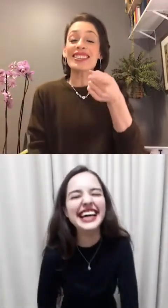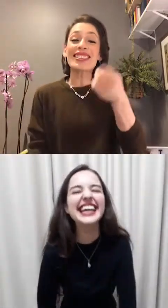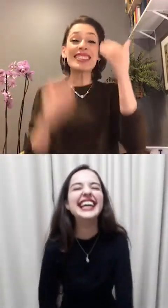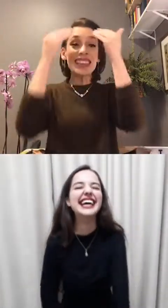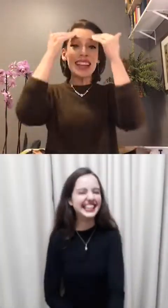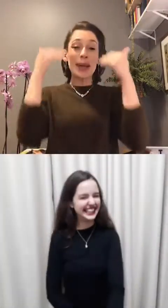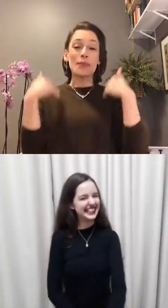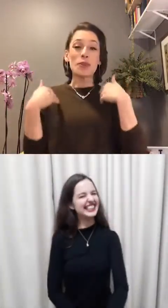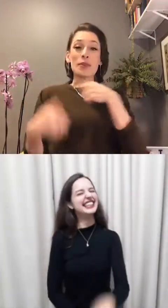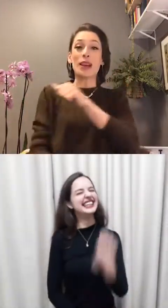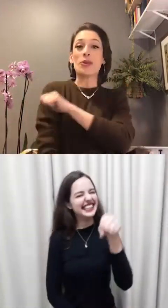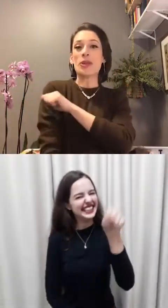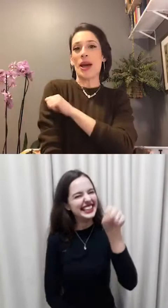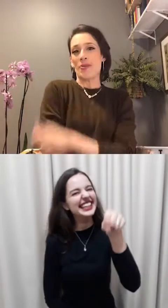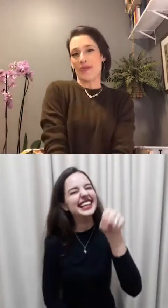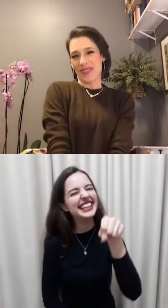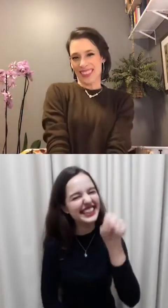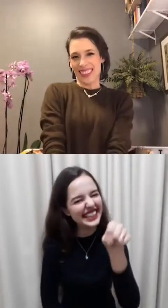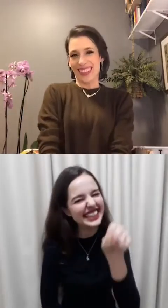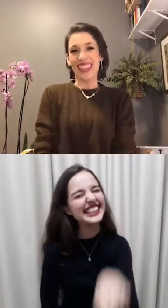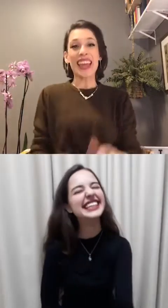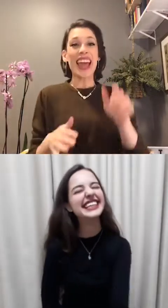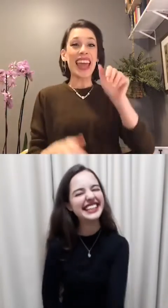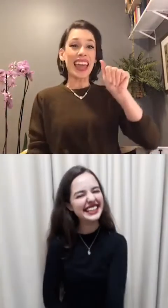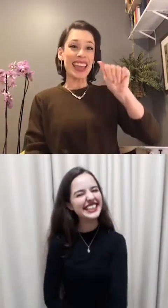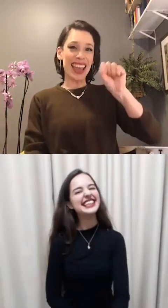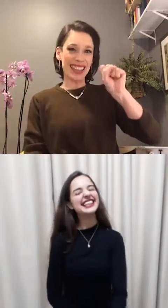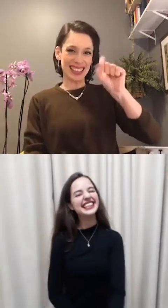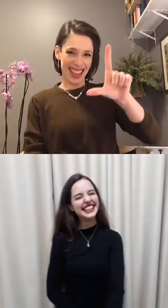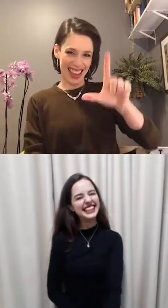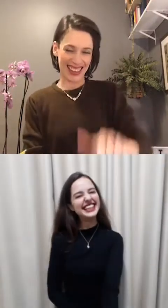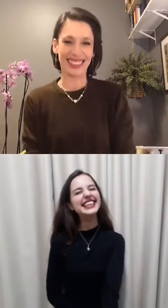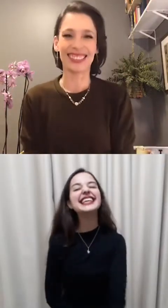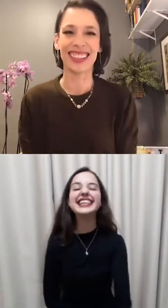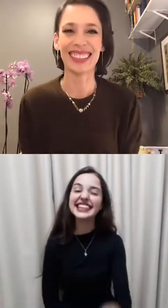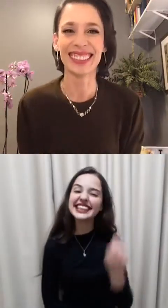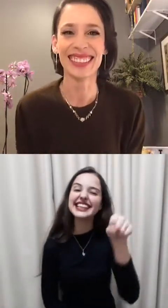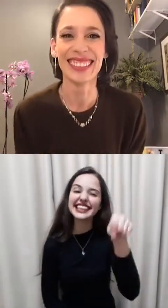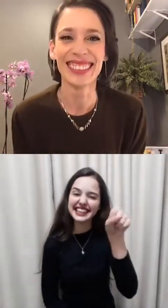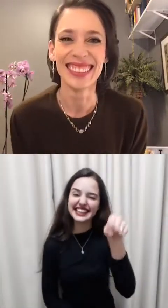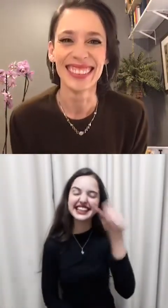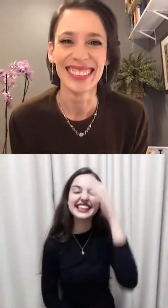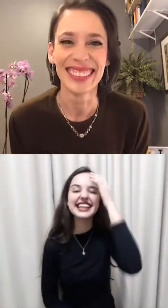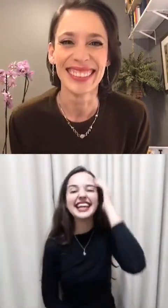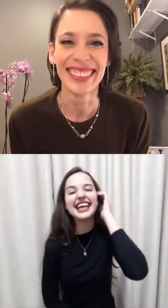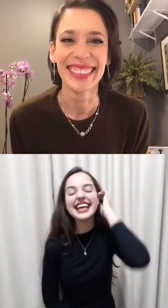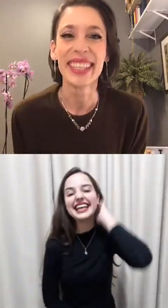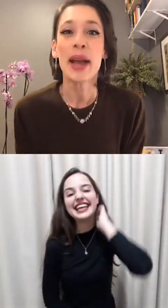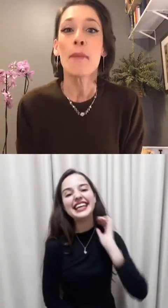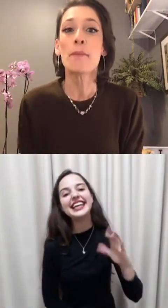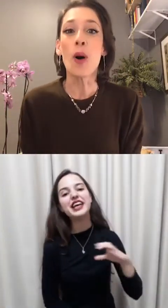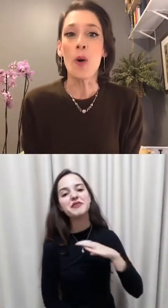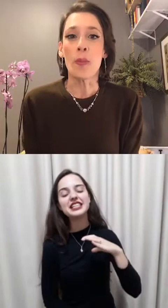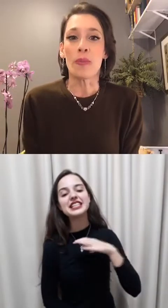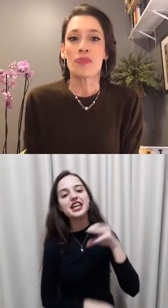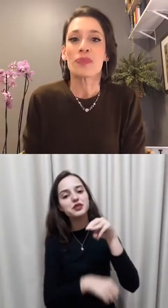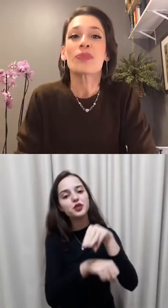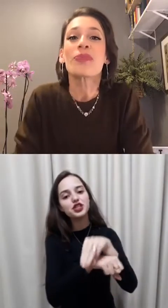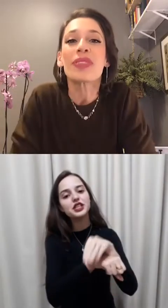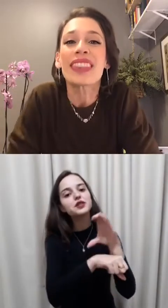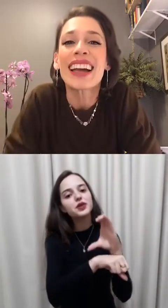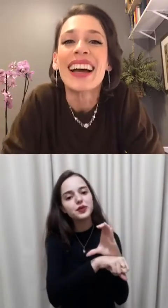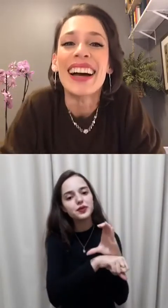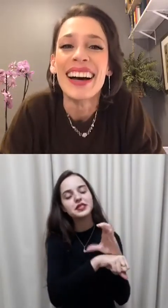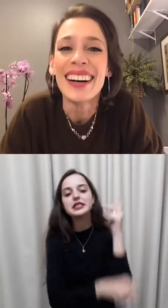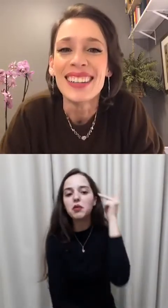verdade, sim, Gabi foi minha aluna de ASL. Uhum. E a Bom, minha cidade é Mogi